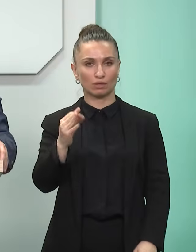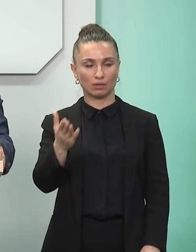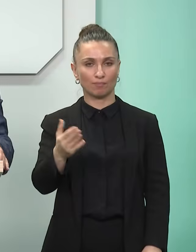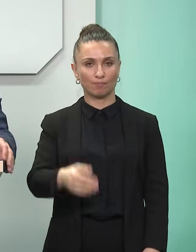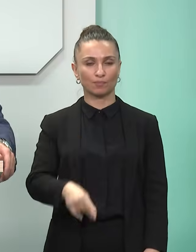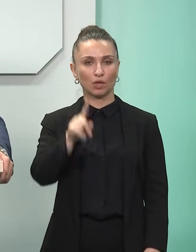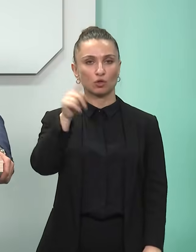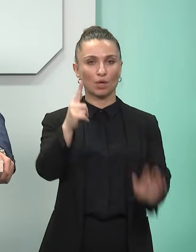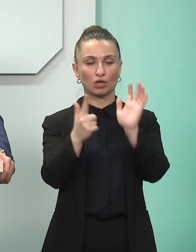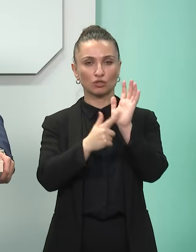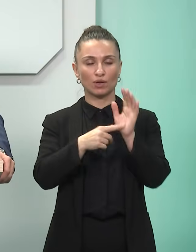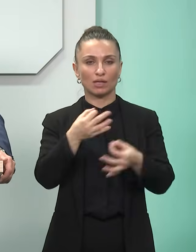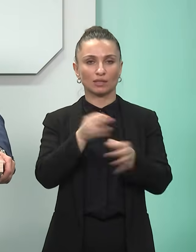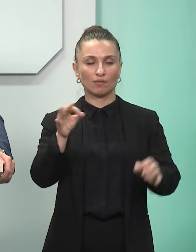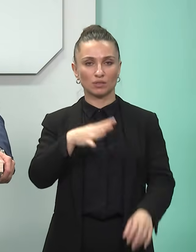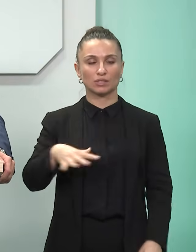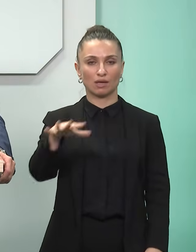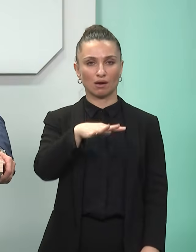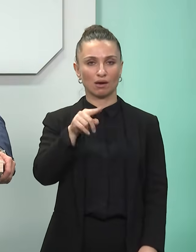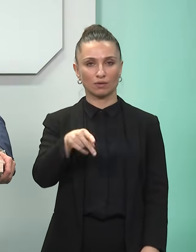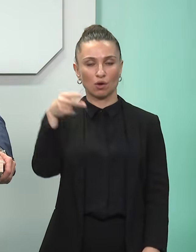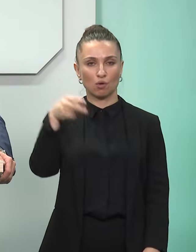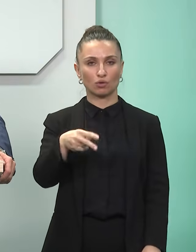0.58%, ნომერი 7 თავისუფალი საქართველო